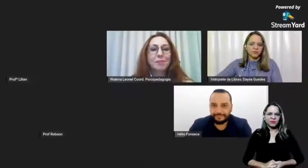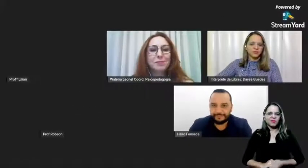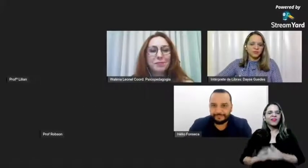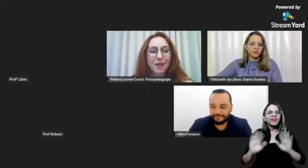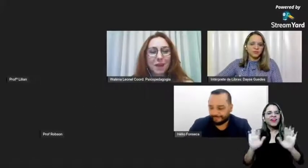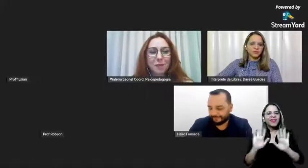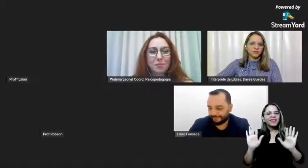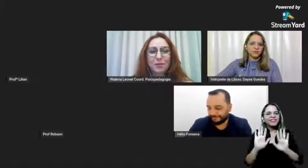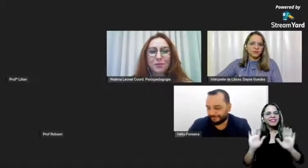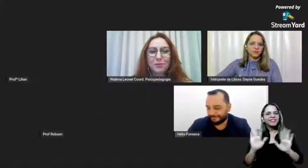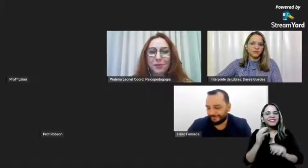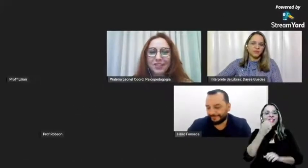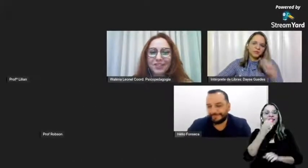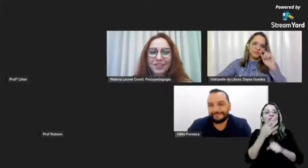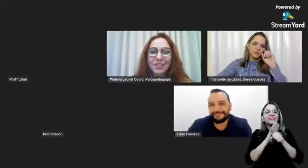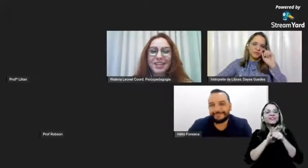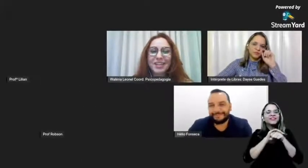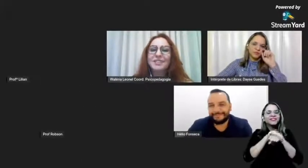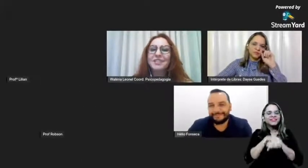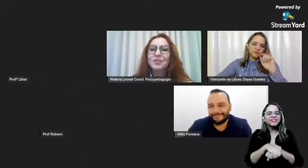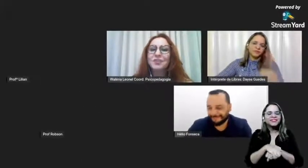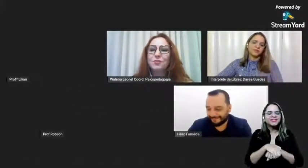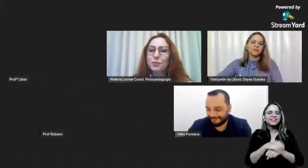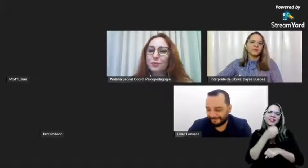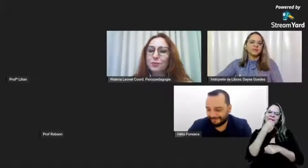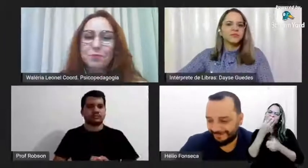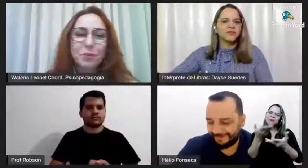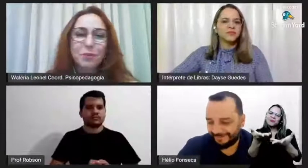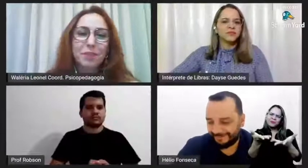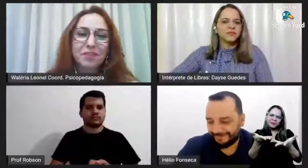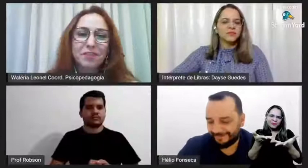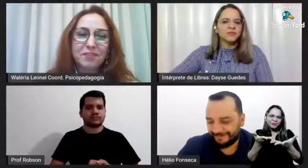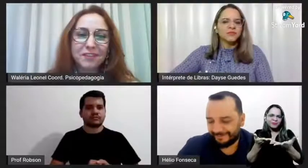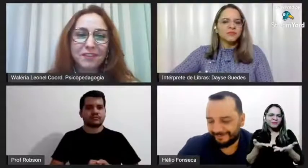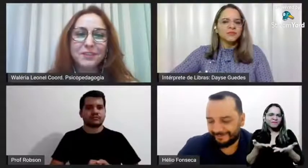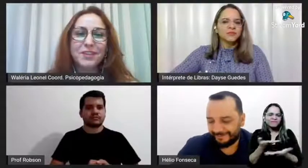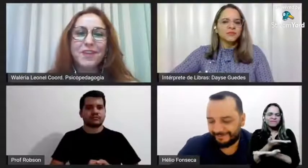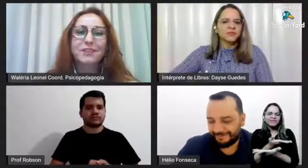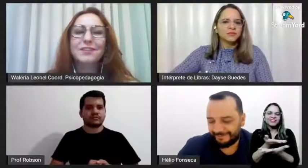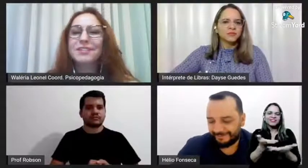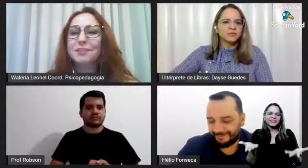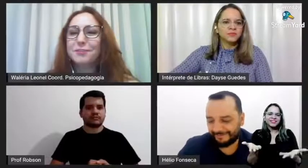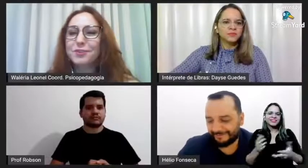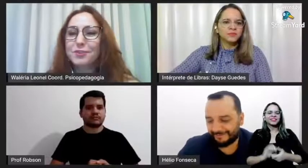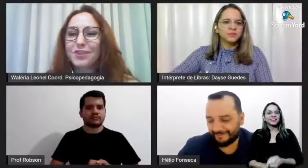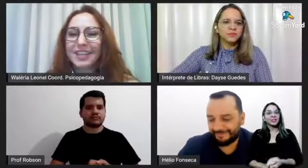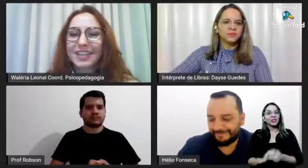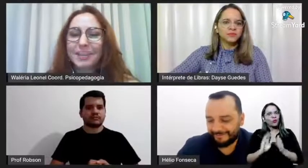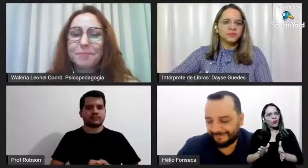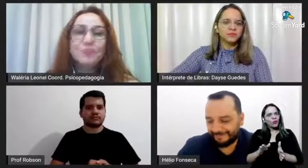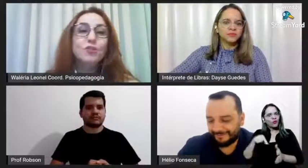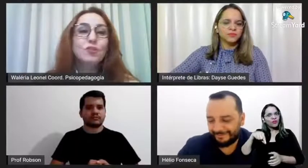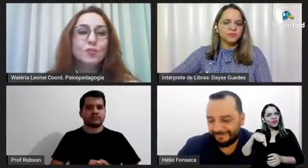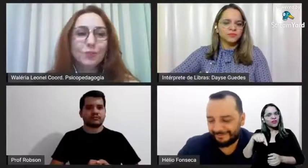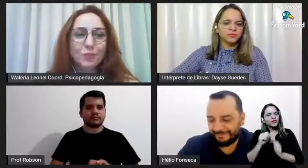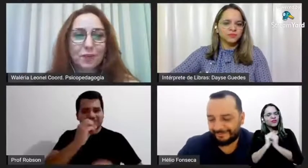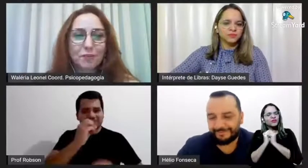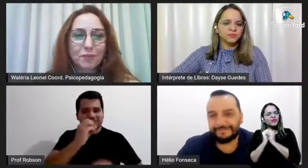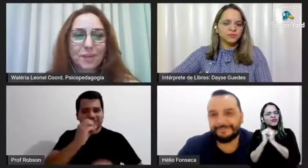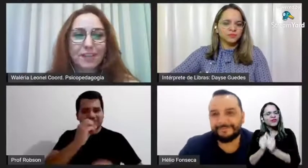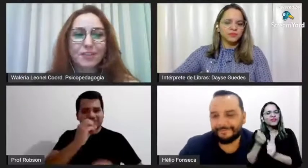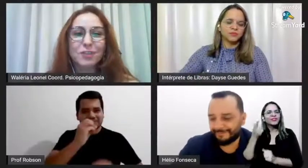Olá, pessoal, boa noite. Sejam todos muito bem-vindos. Nós estamos hoje aqui